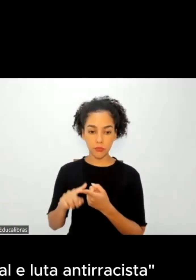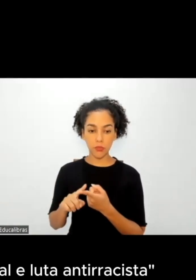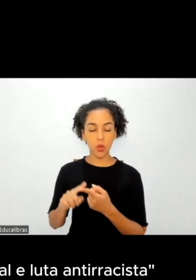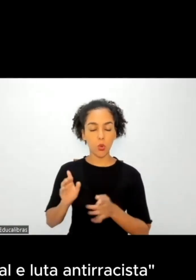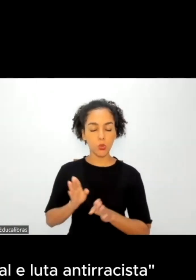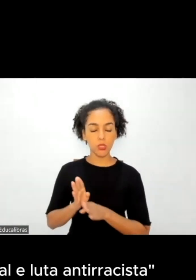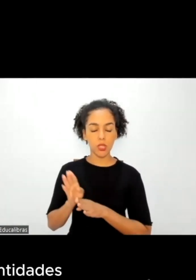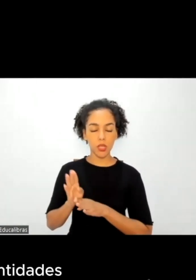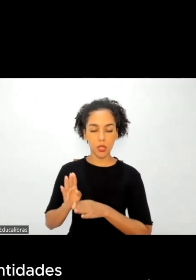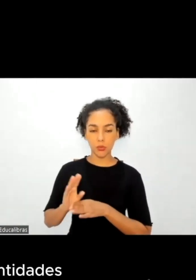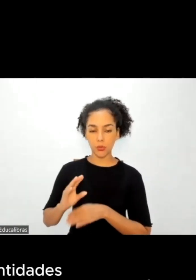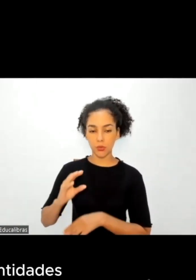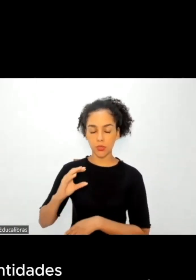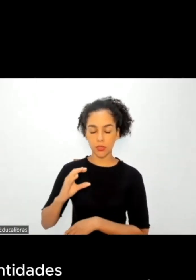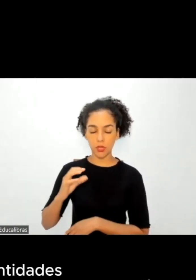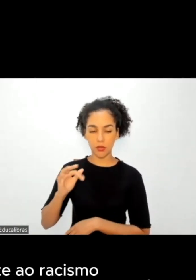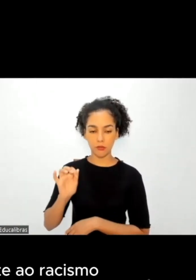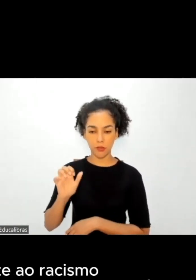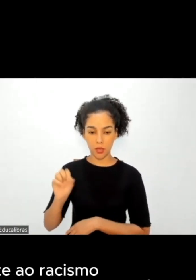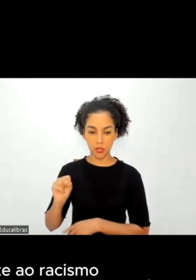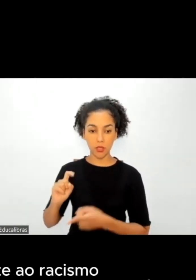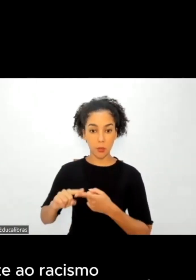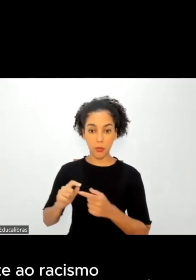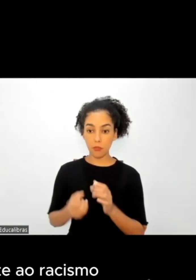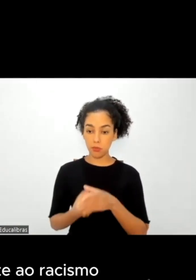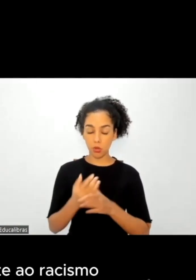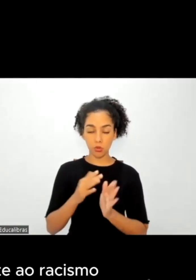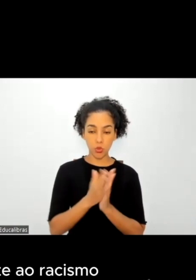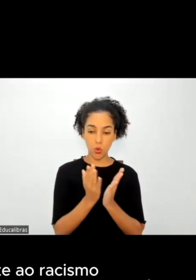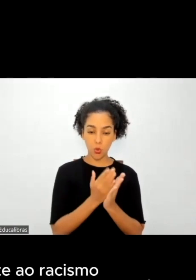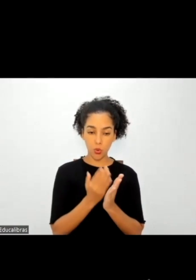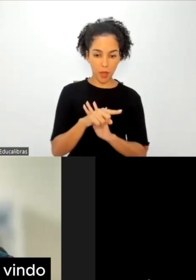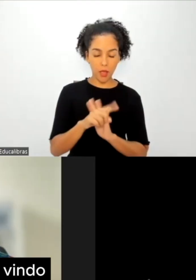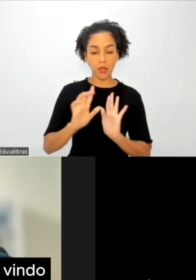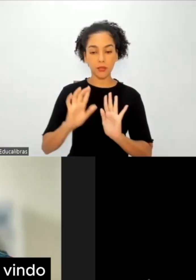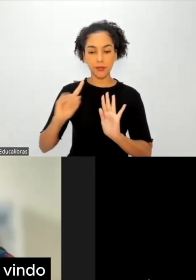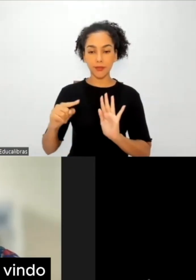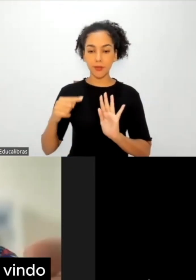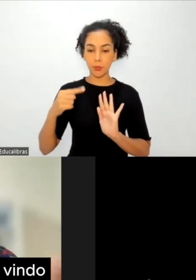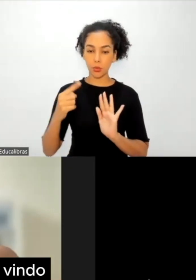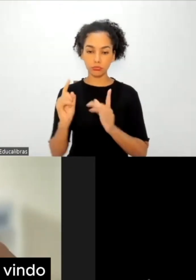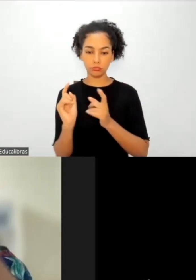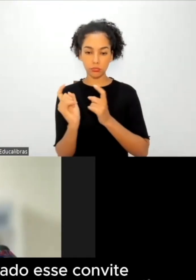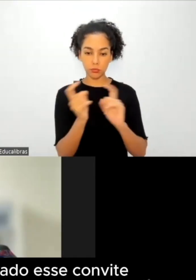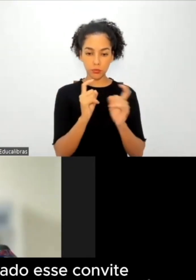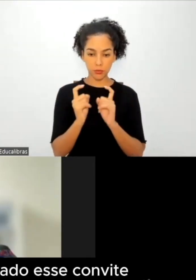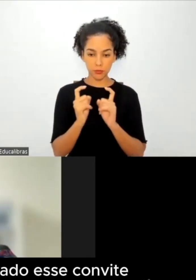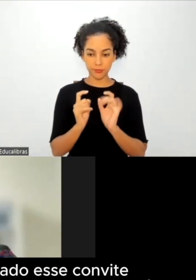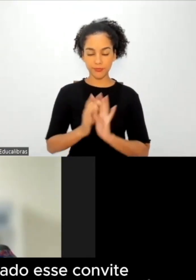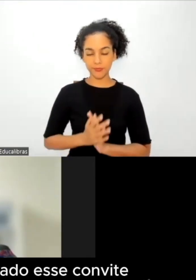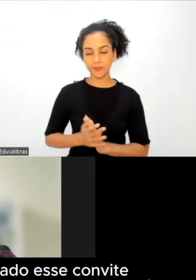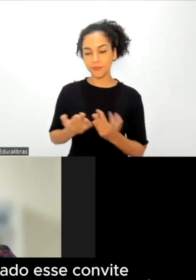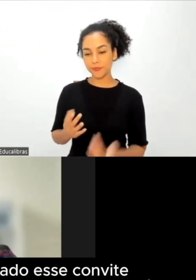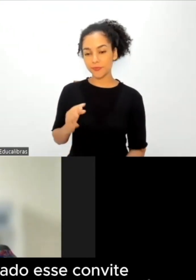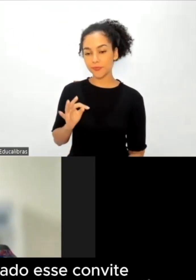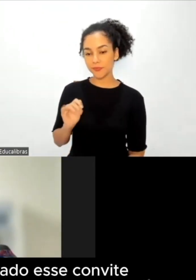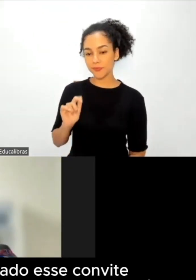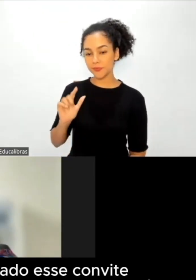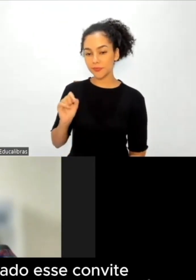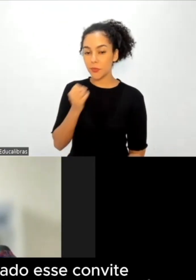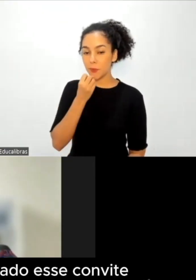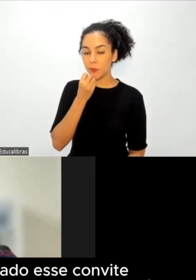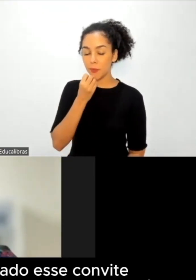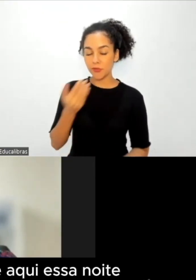Social e Luta Antirracista, Contribuição das Entidades da Categoria no Combate ao Racismo. Thales, muito bem-vindo. Muito obrigada por ter aceitado